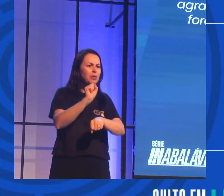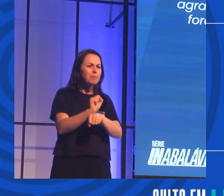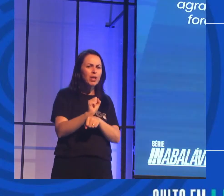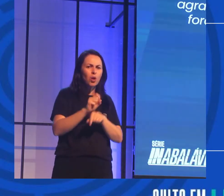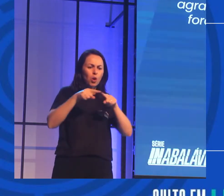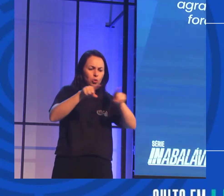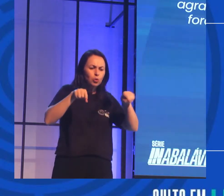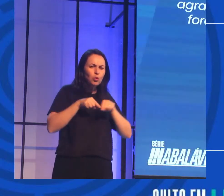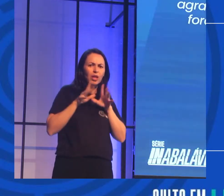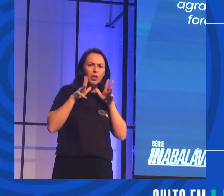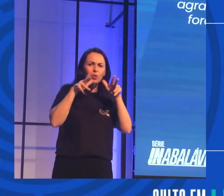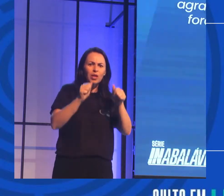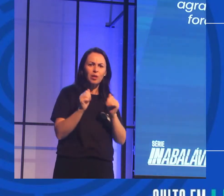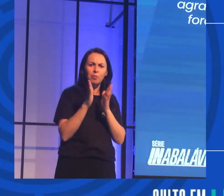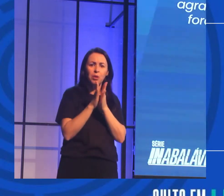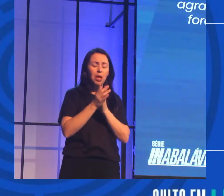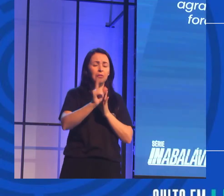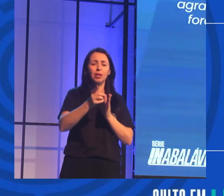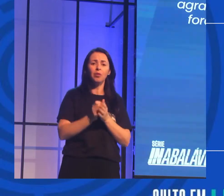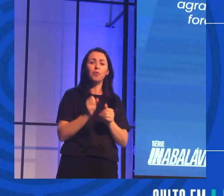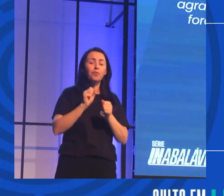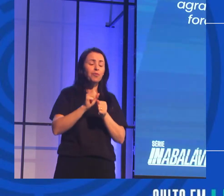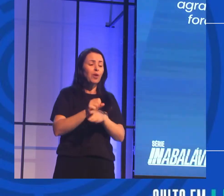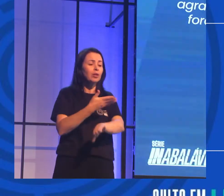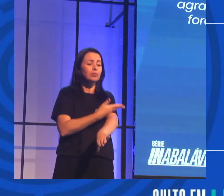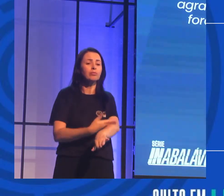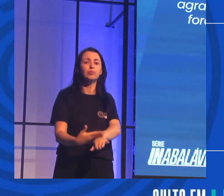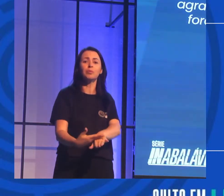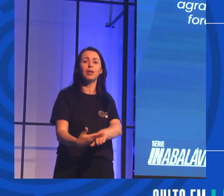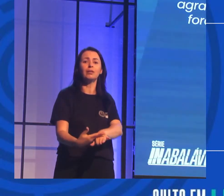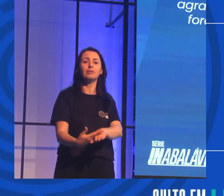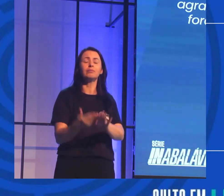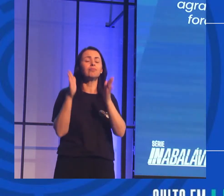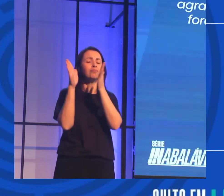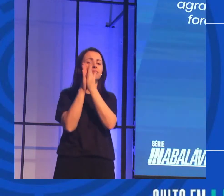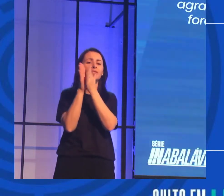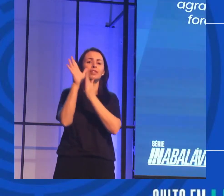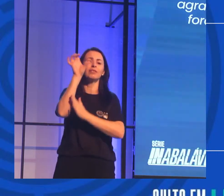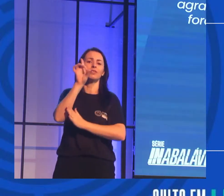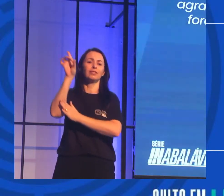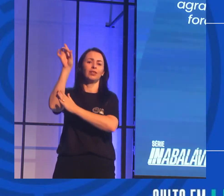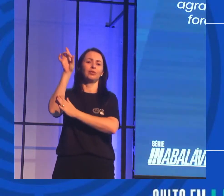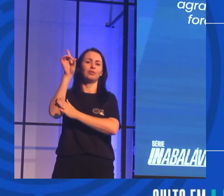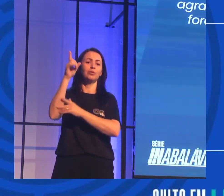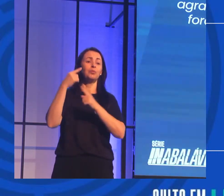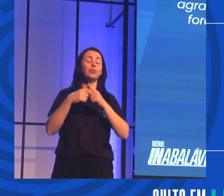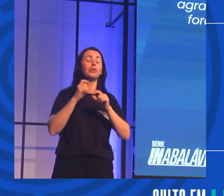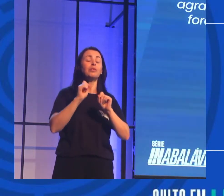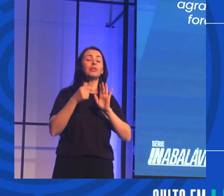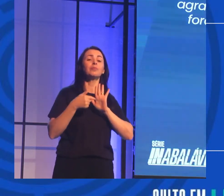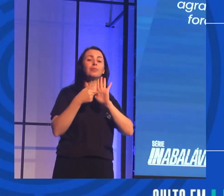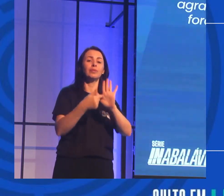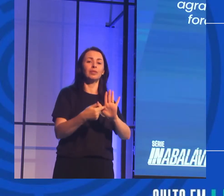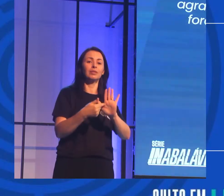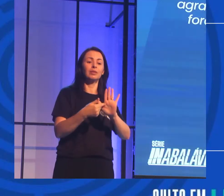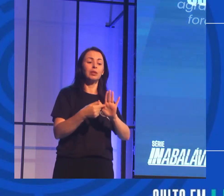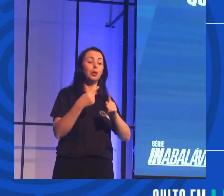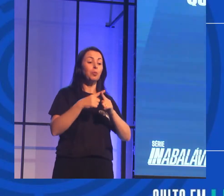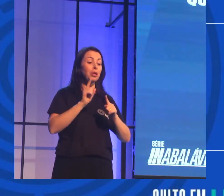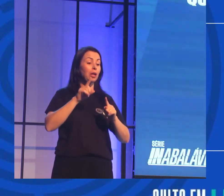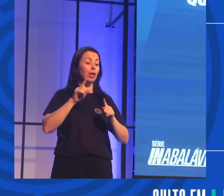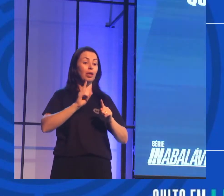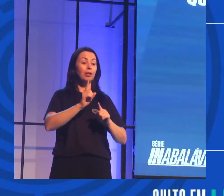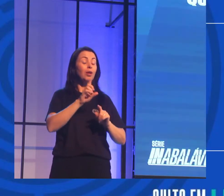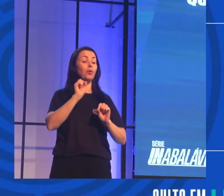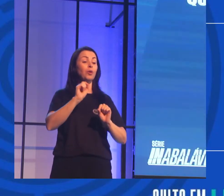Daniel fez o que ele sempre fazia. Ele orava a Deus. E por que isso importa, gente? Não é o que fazemos ocasionalmente